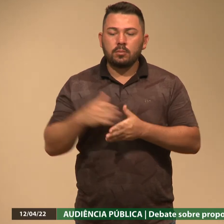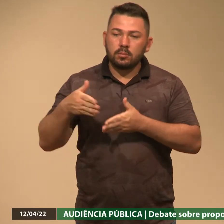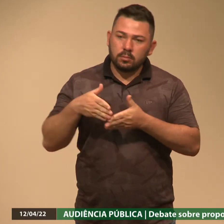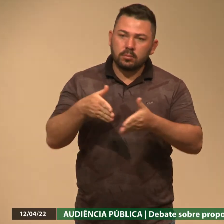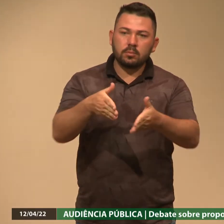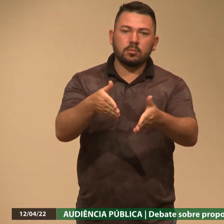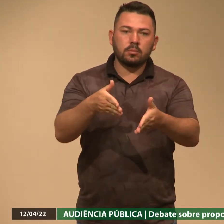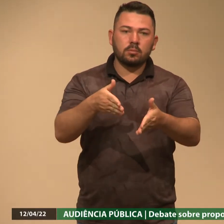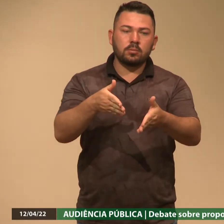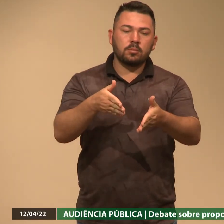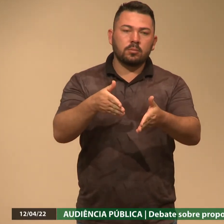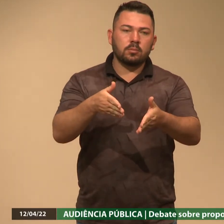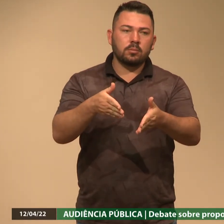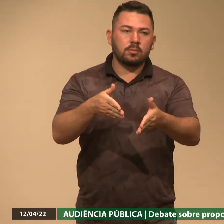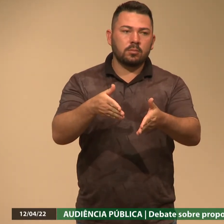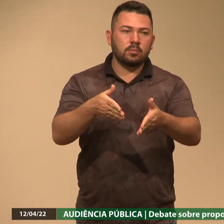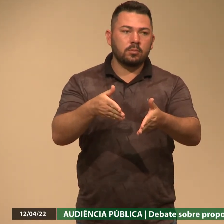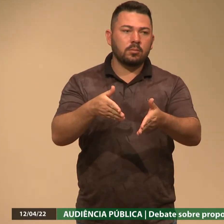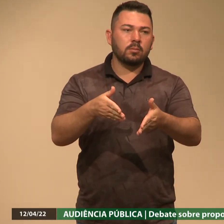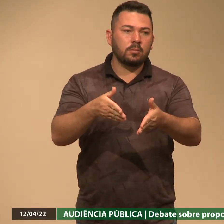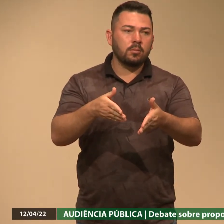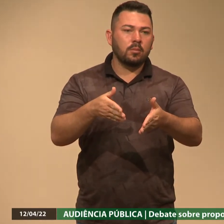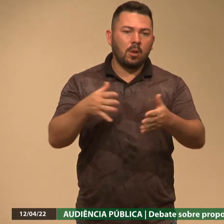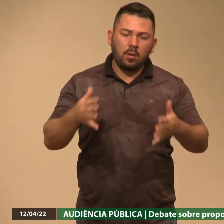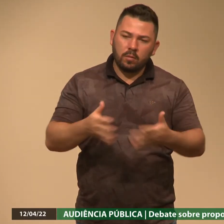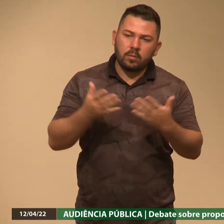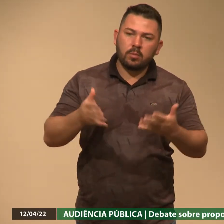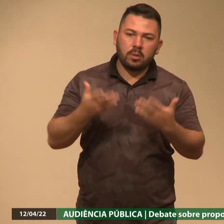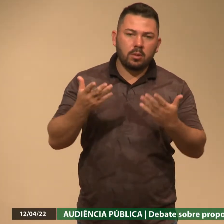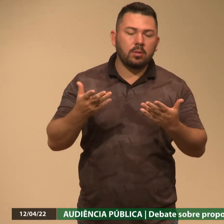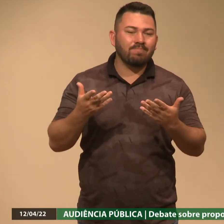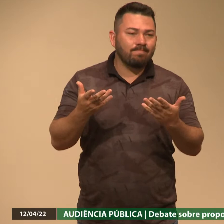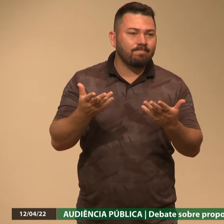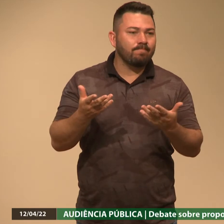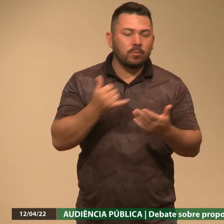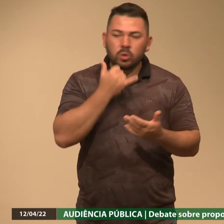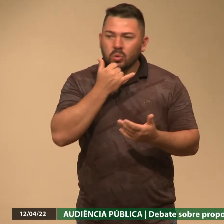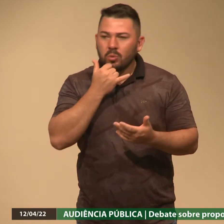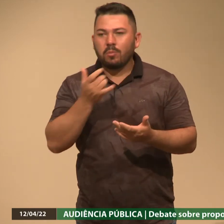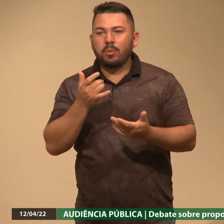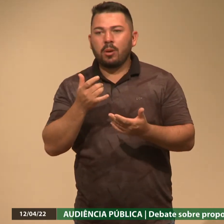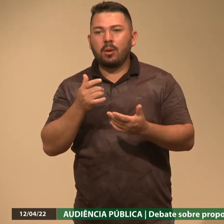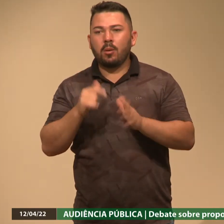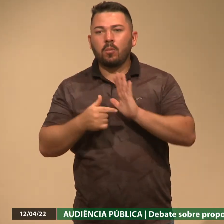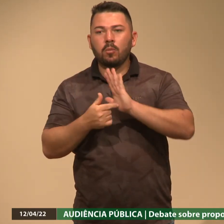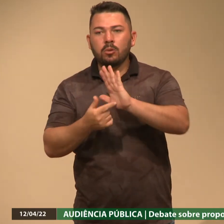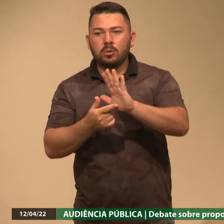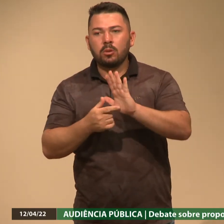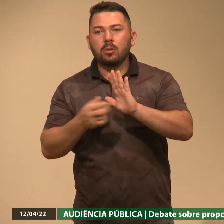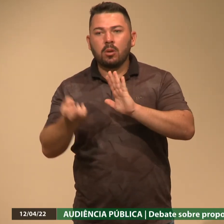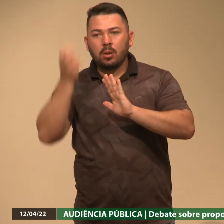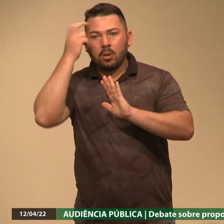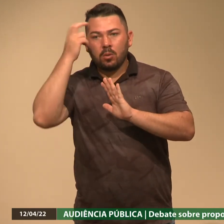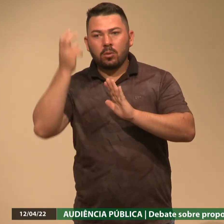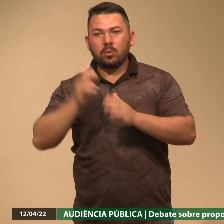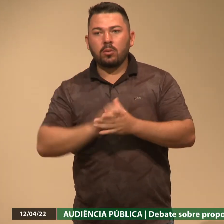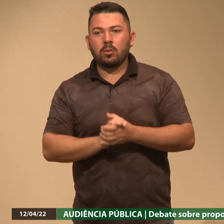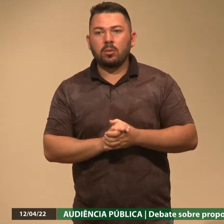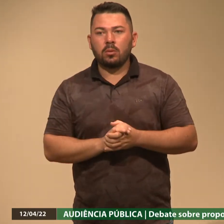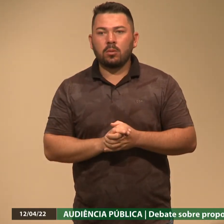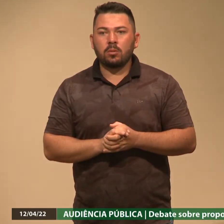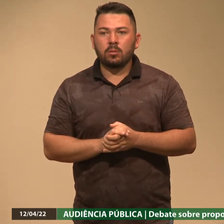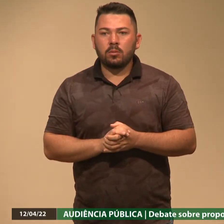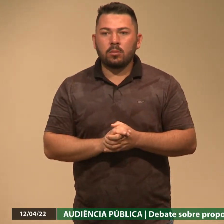roteiro né e comentando fomentando desculpa é ressaltando que a cultura do